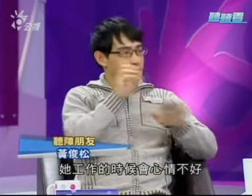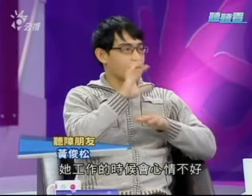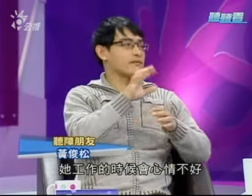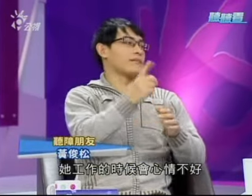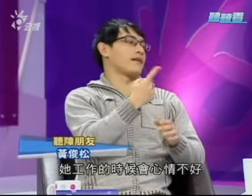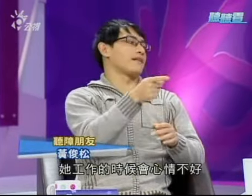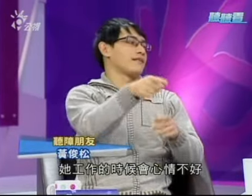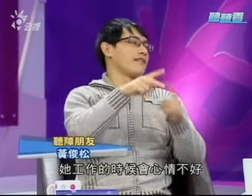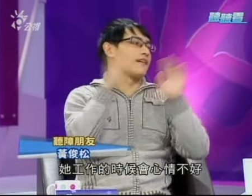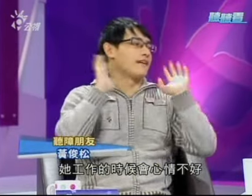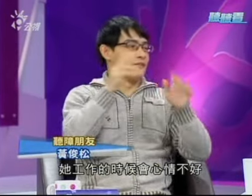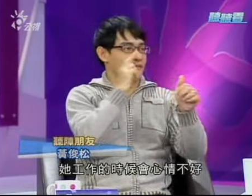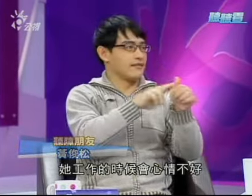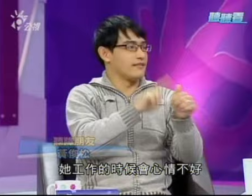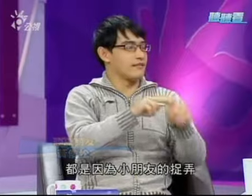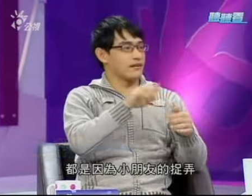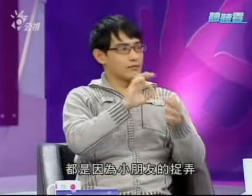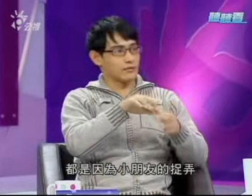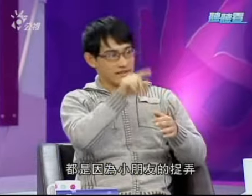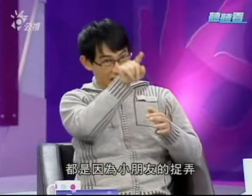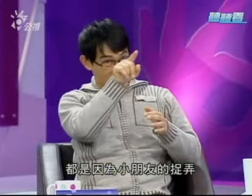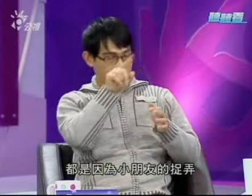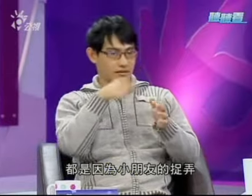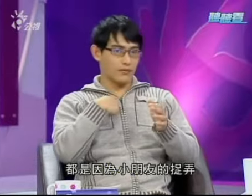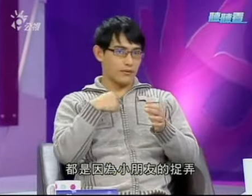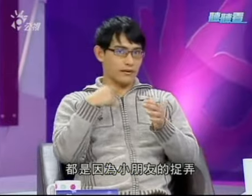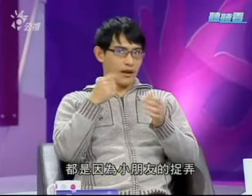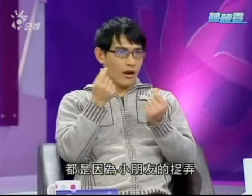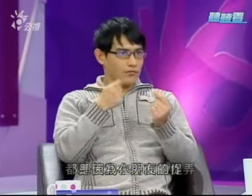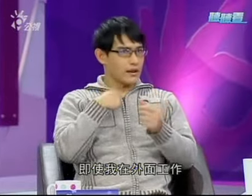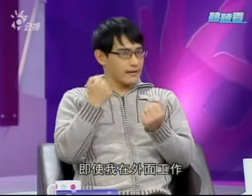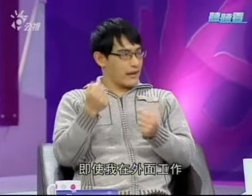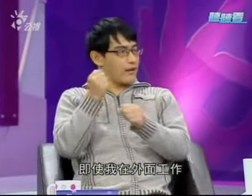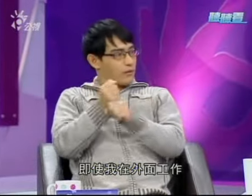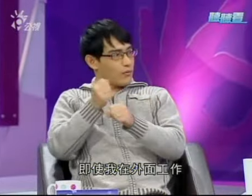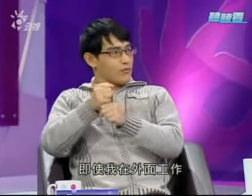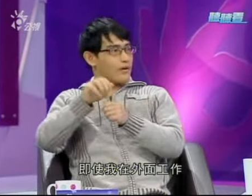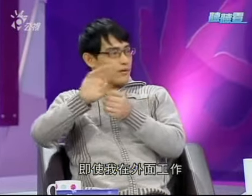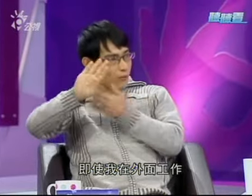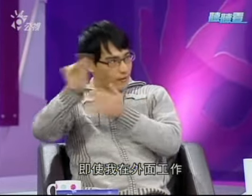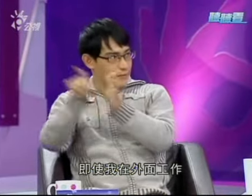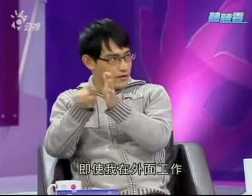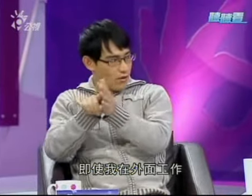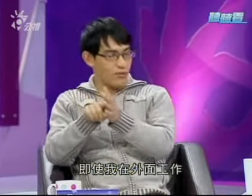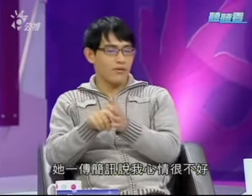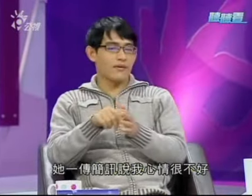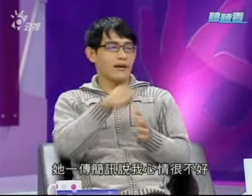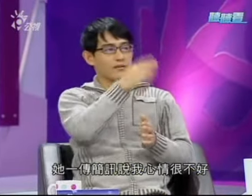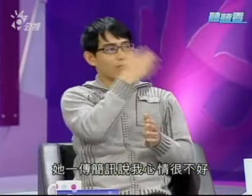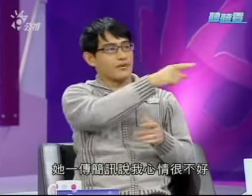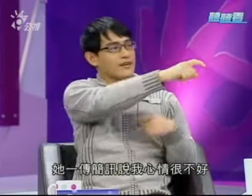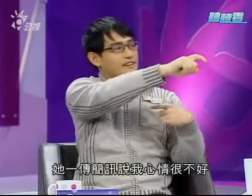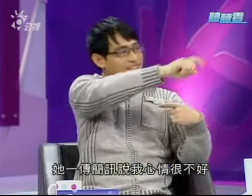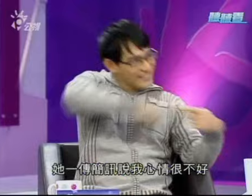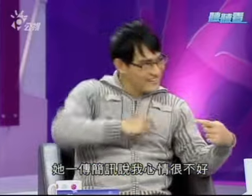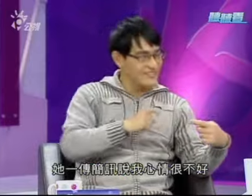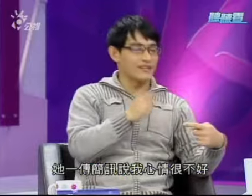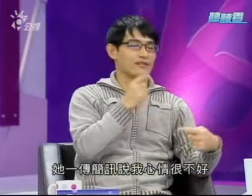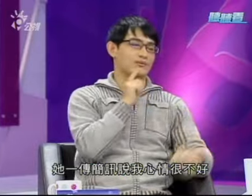的时候会心情不好呃都是因为小朋友的捉弄即使我在外面工作他一传简讯说我心